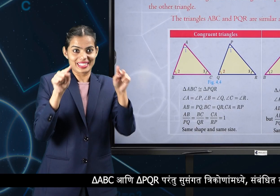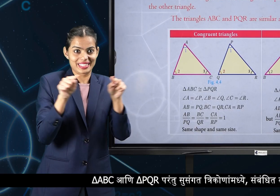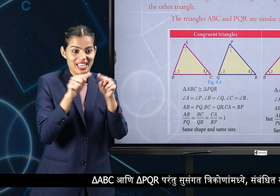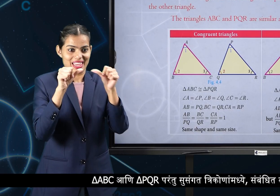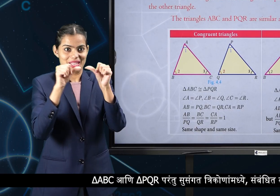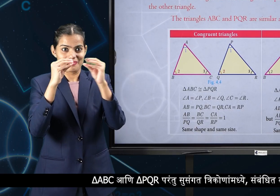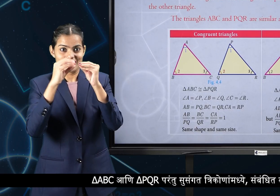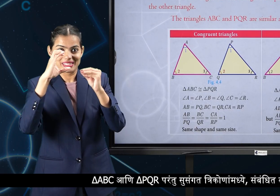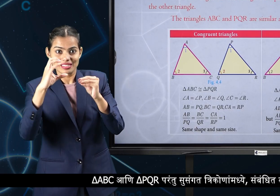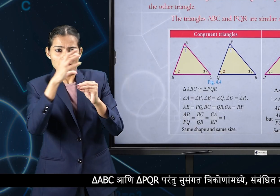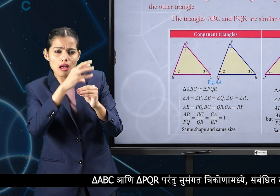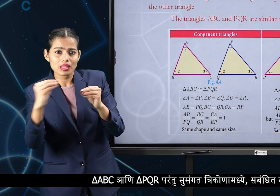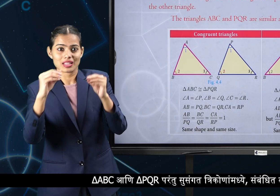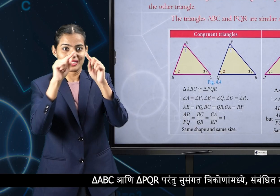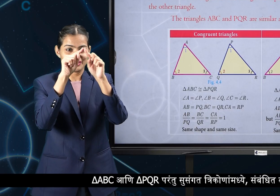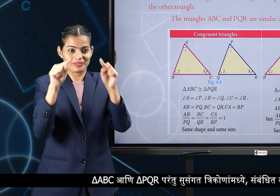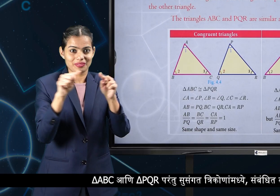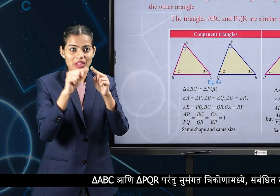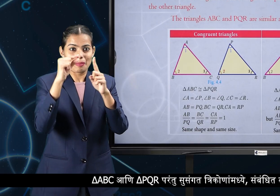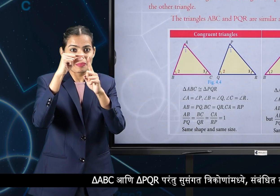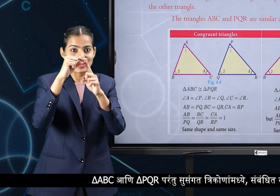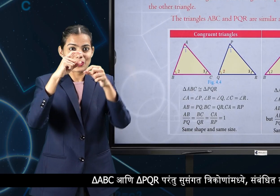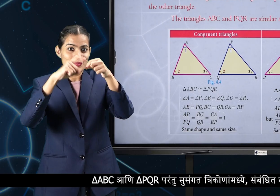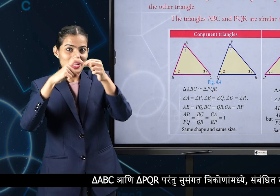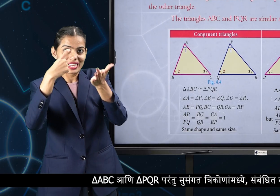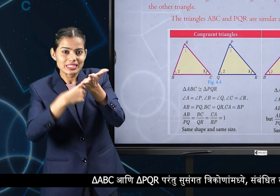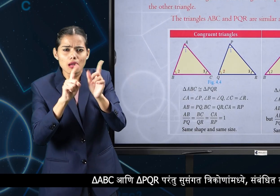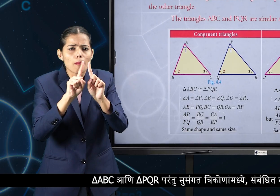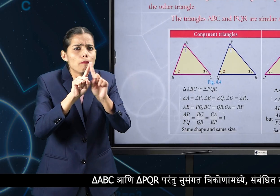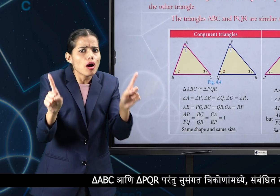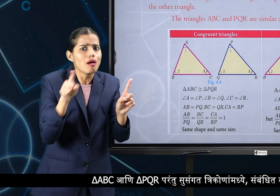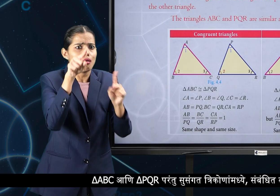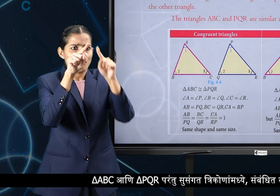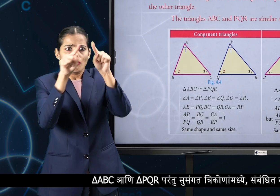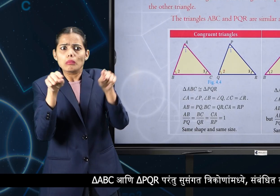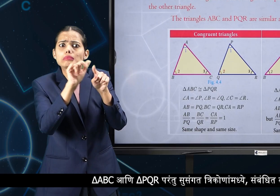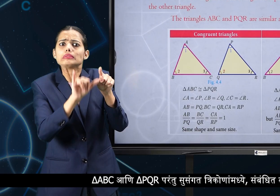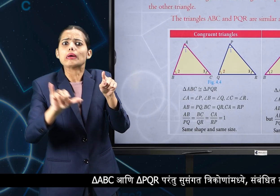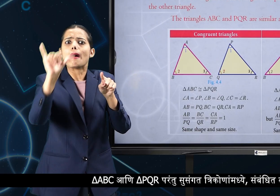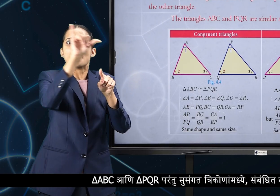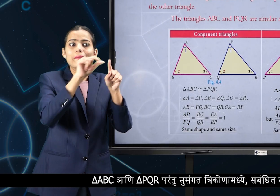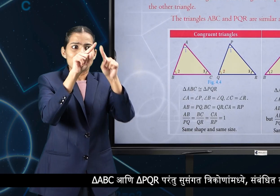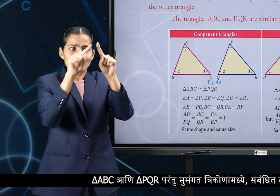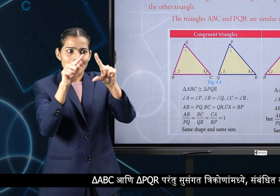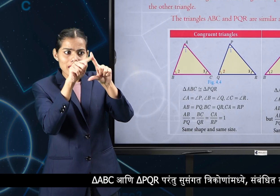त्रिकोण ABC आणि त्रिकोण PQR, परंतु सुसंगत त्रिकोणांमध्ये संबंधित बाजू समान आहेत.